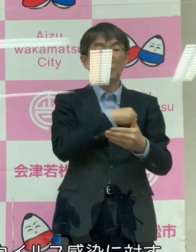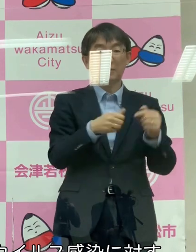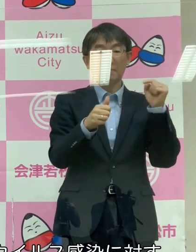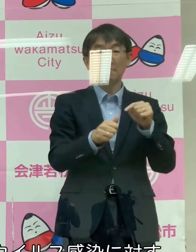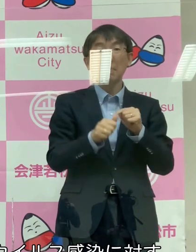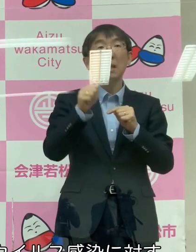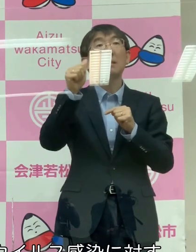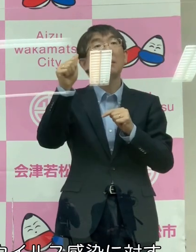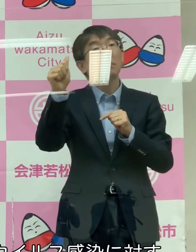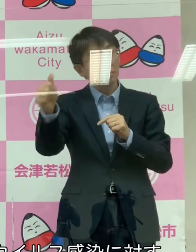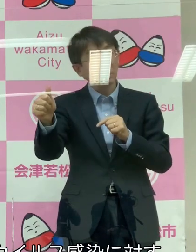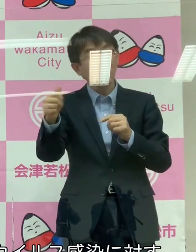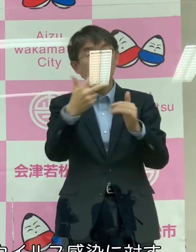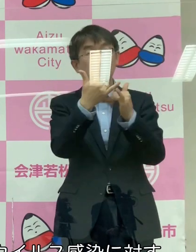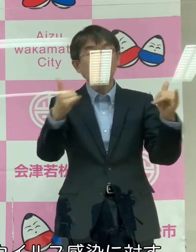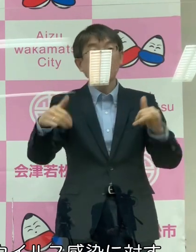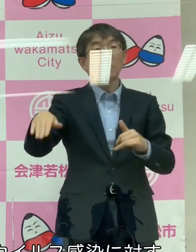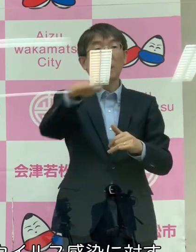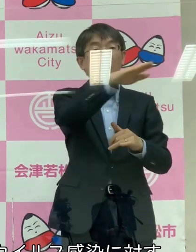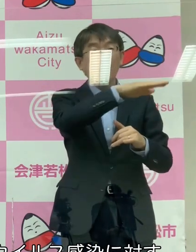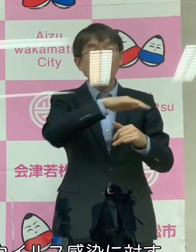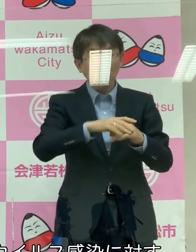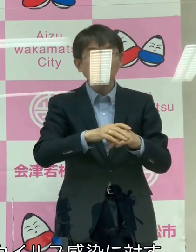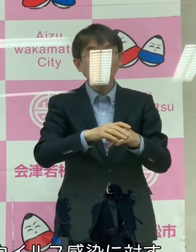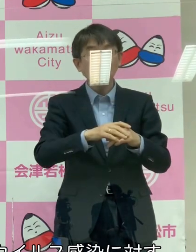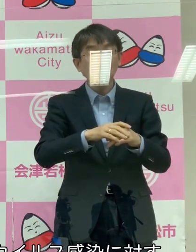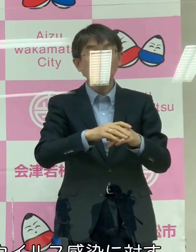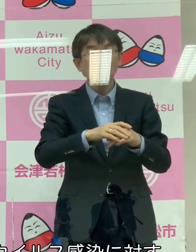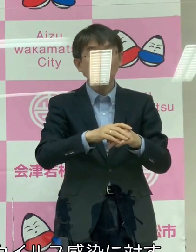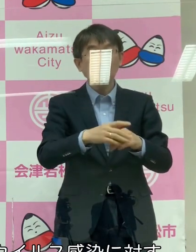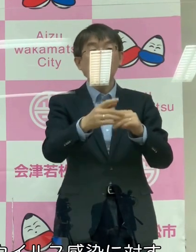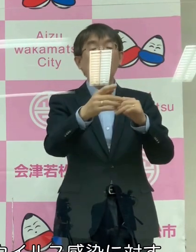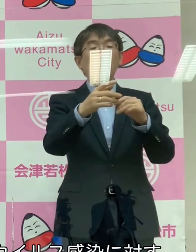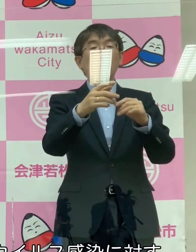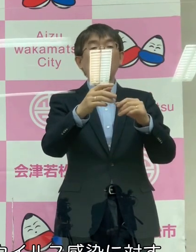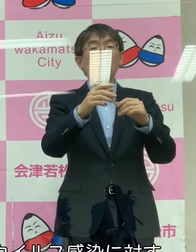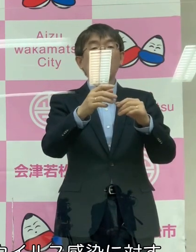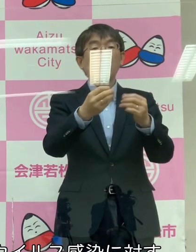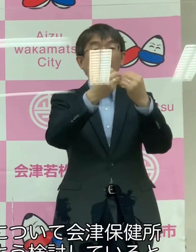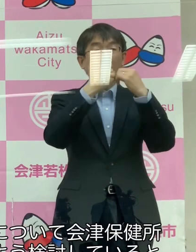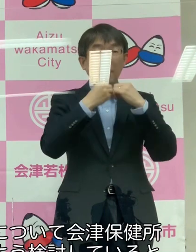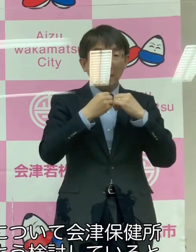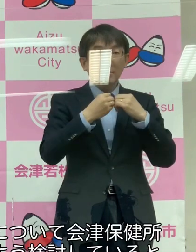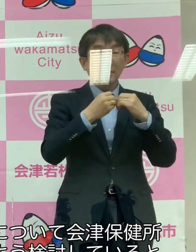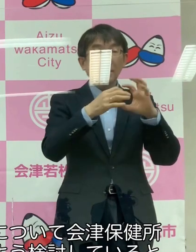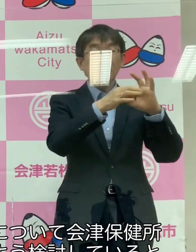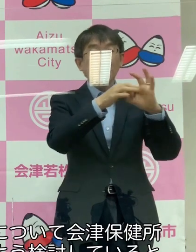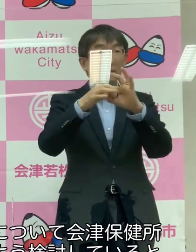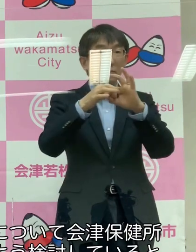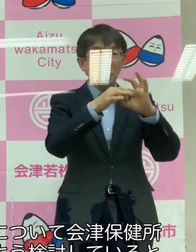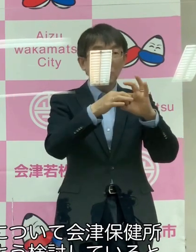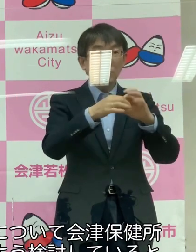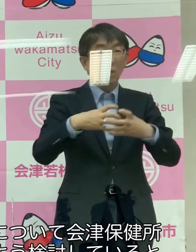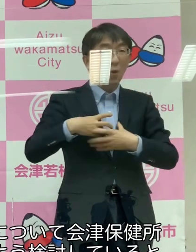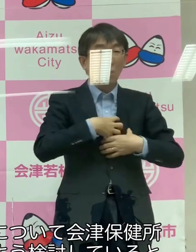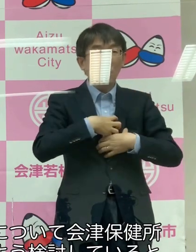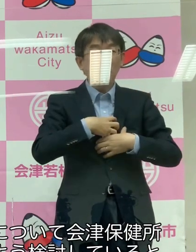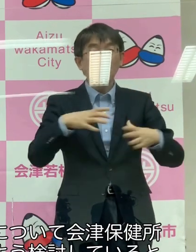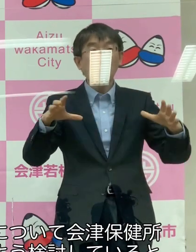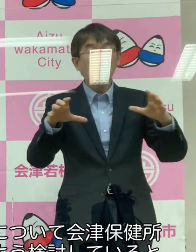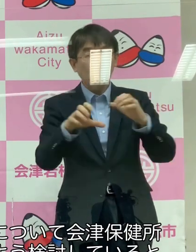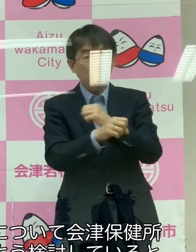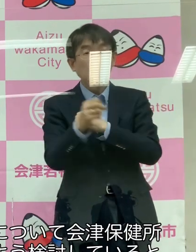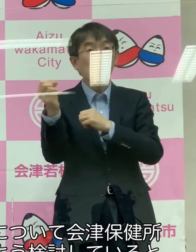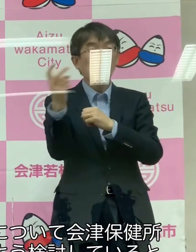民の皆様の新型コロナウイルス感染に対する不安の解消、健康管理などの相談業務